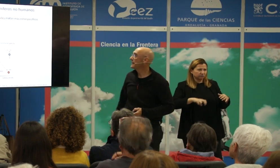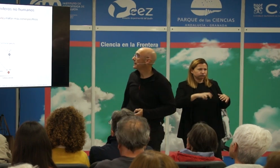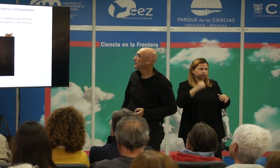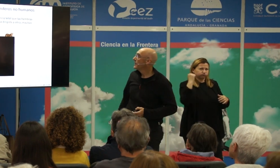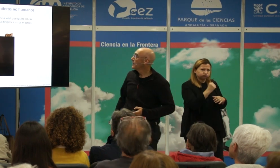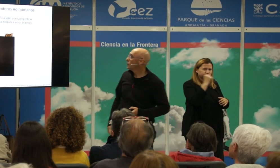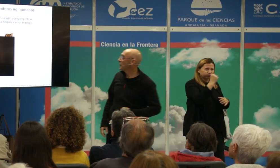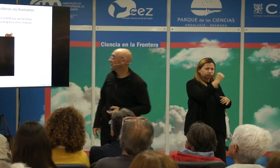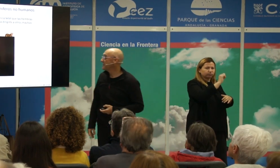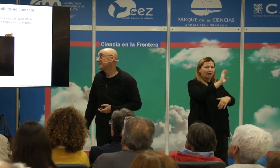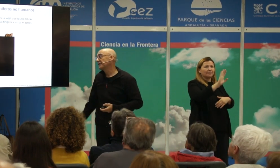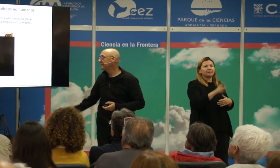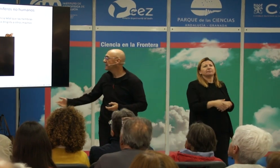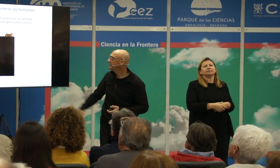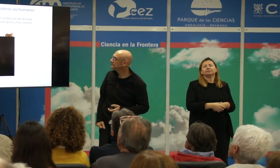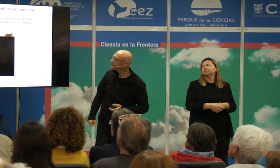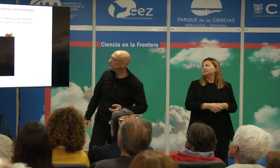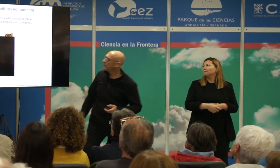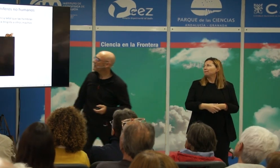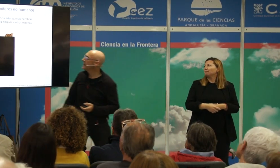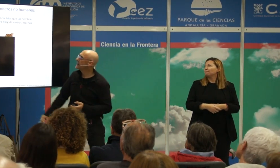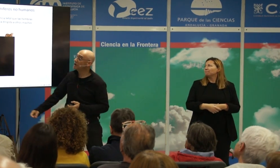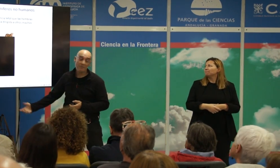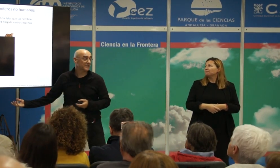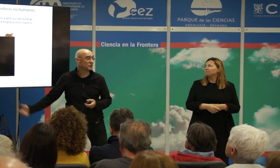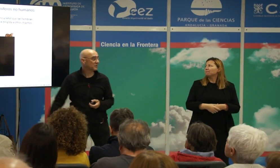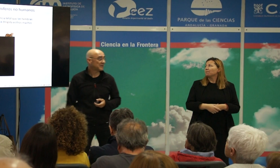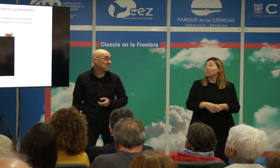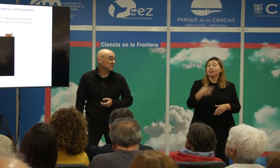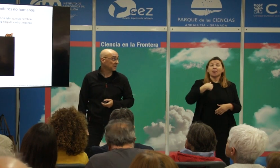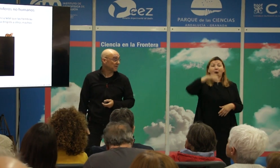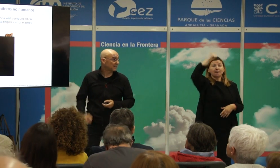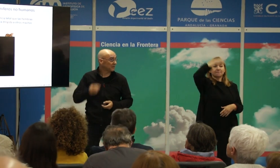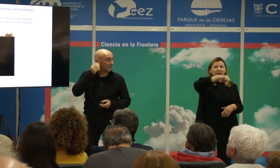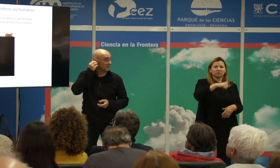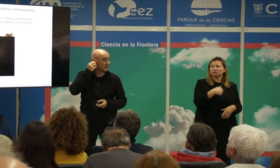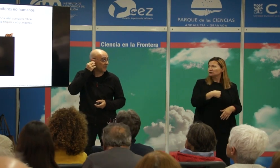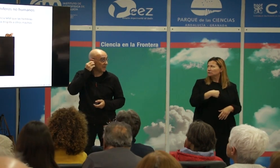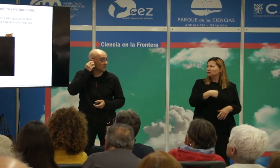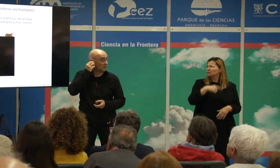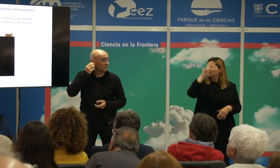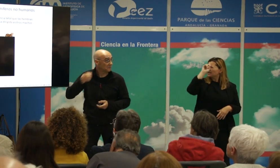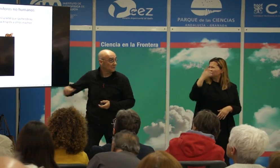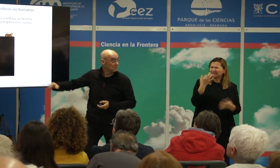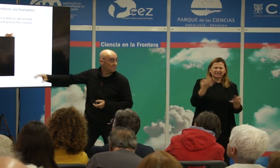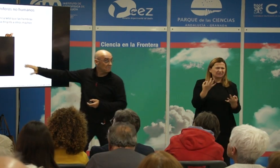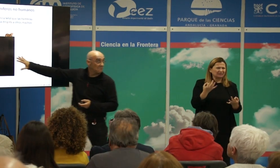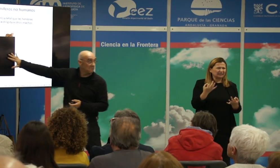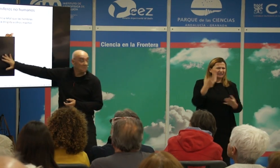violencia letal otra cosa también interesante es que los machos no sé qué está pasando está fallando